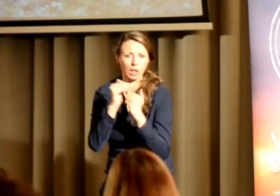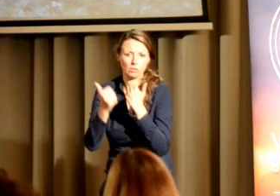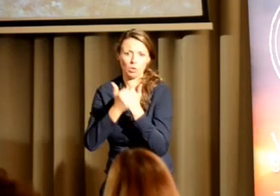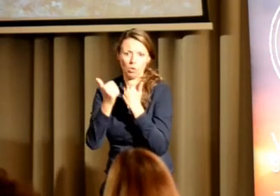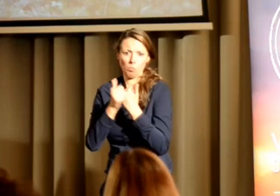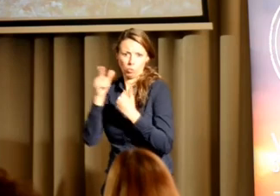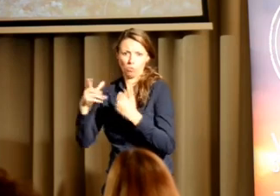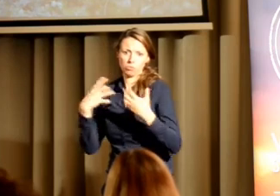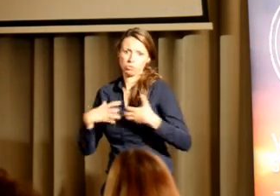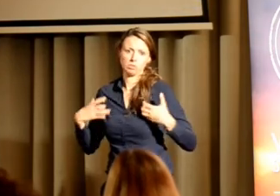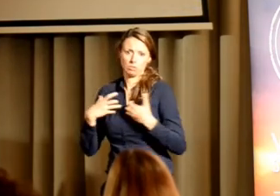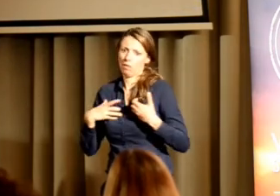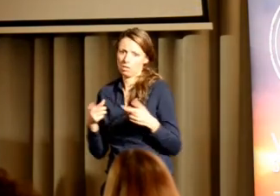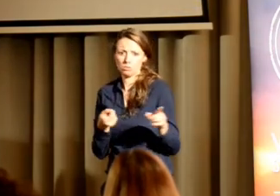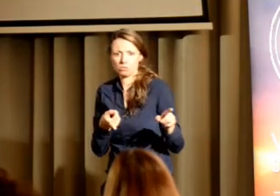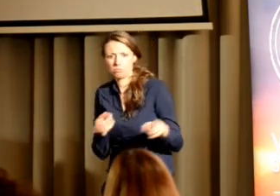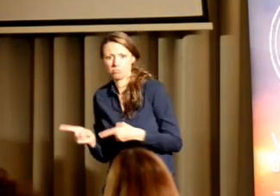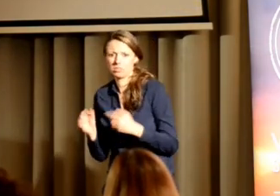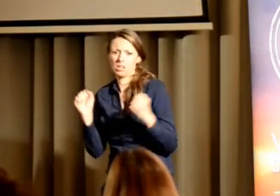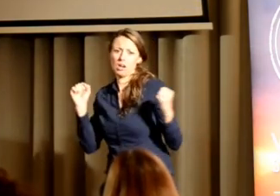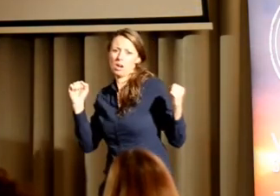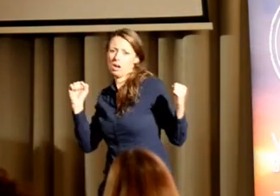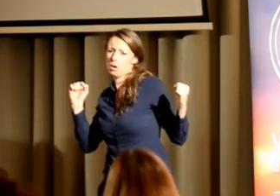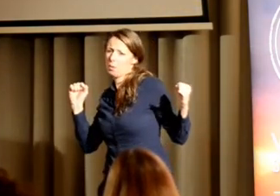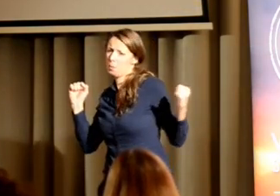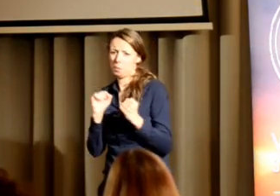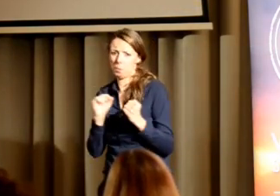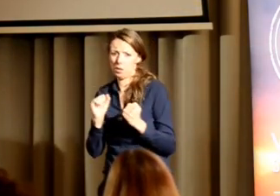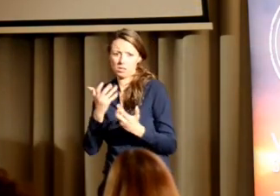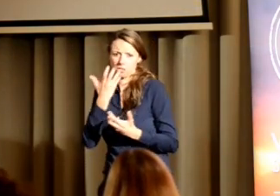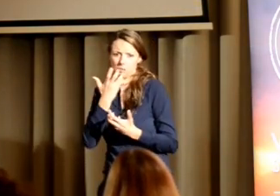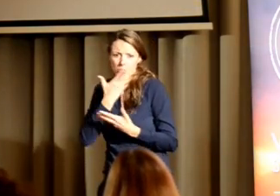upada zamarznięte.